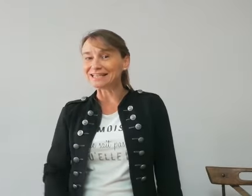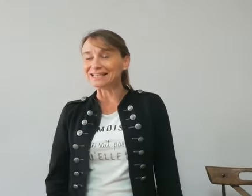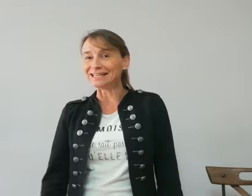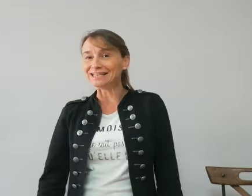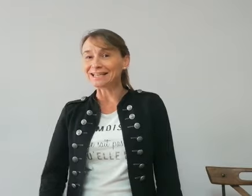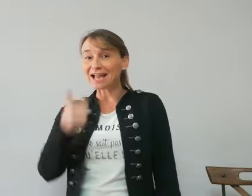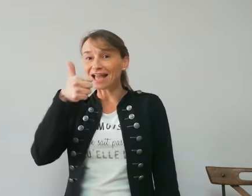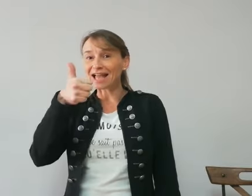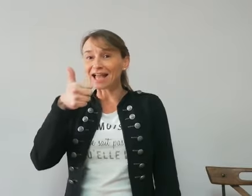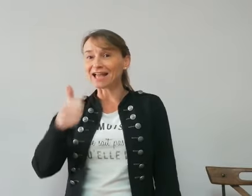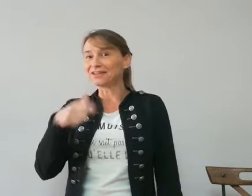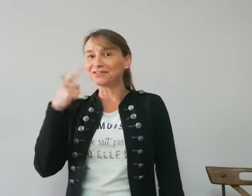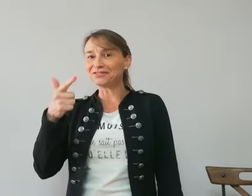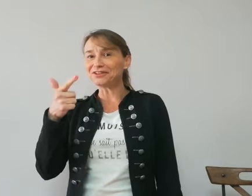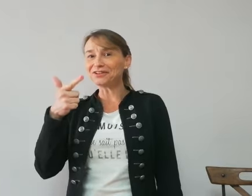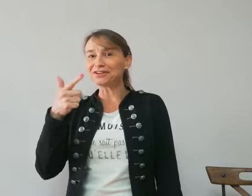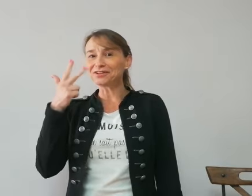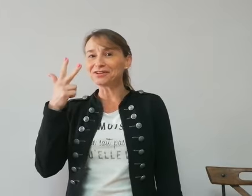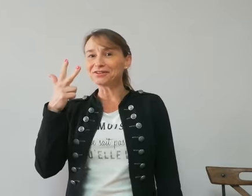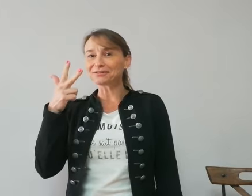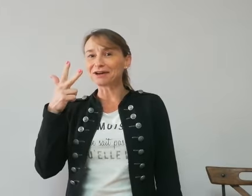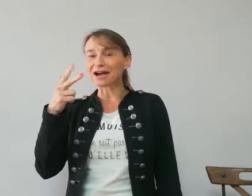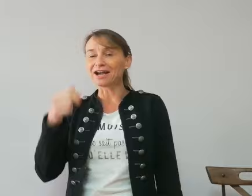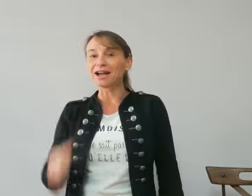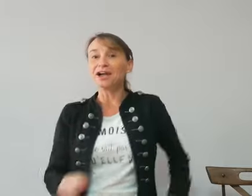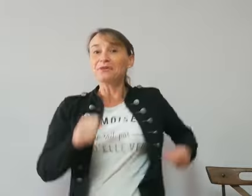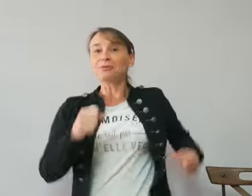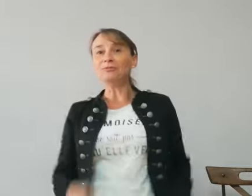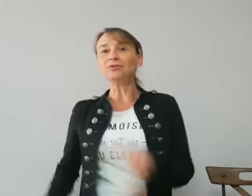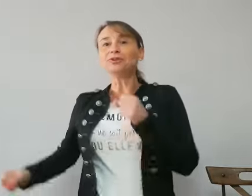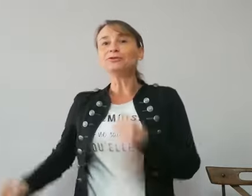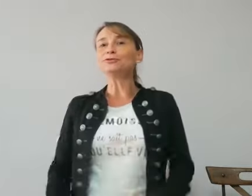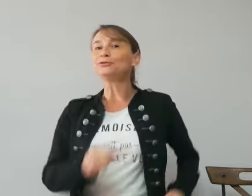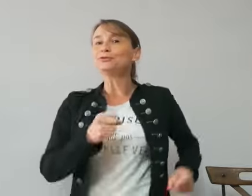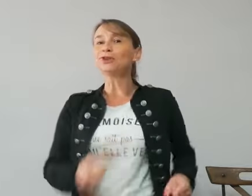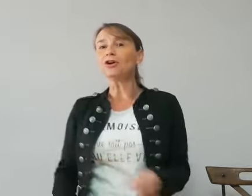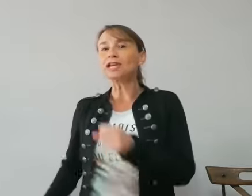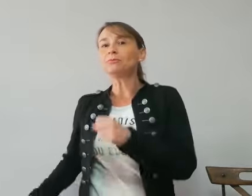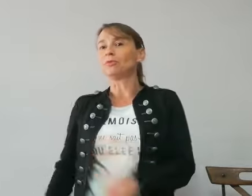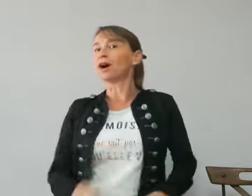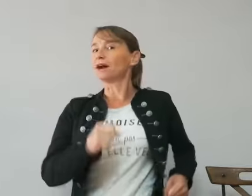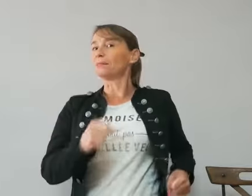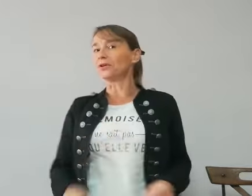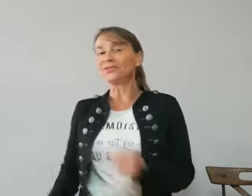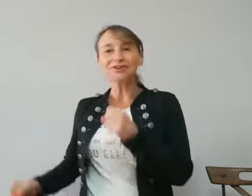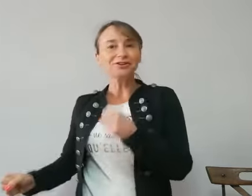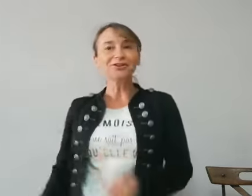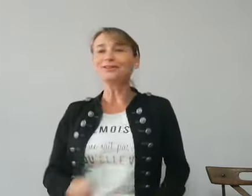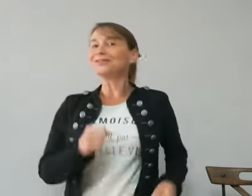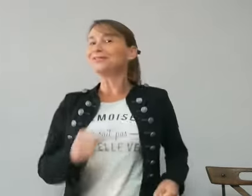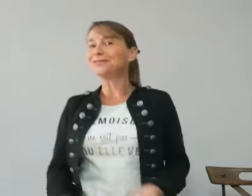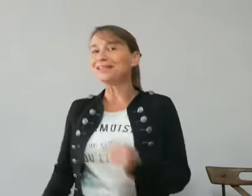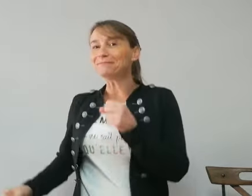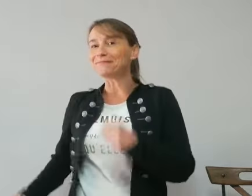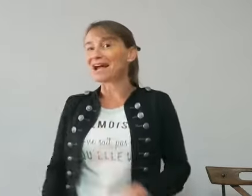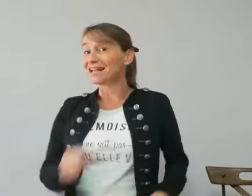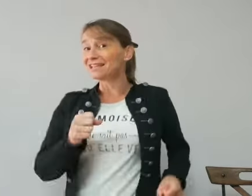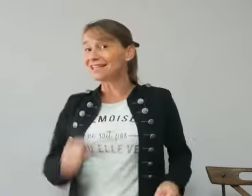! 1, 2, 3 Promenons-nous dans les bois, pendant que le loup n'y est pas Si